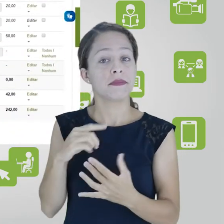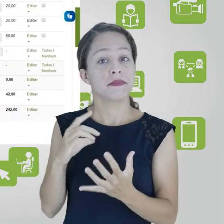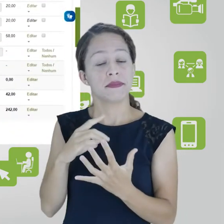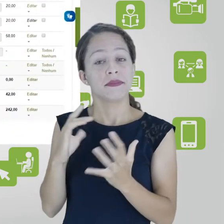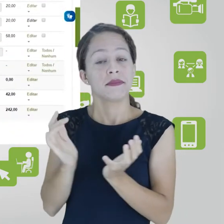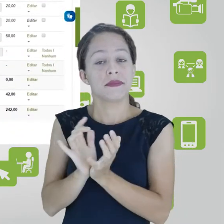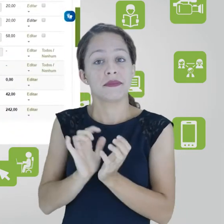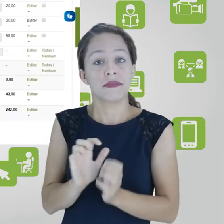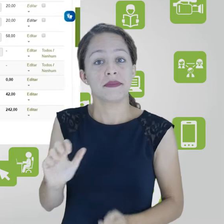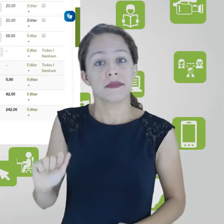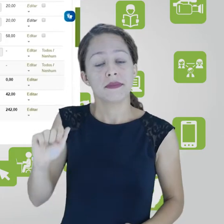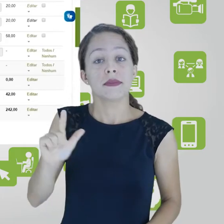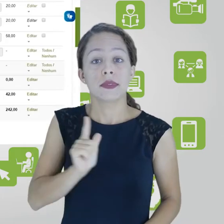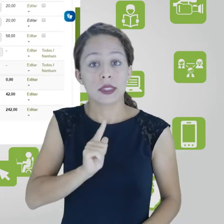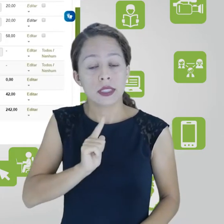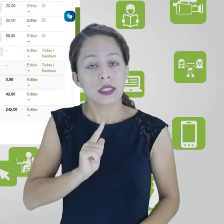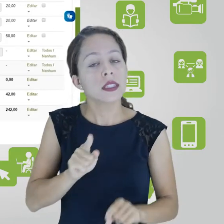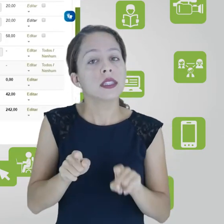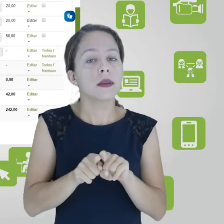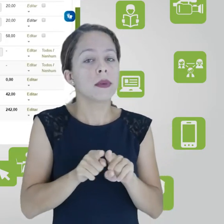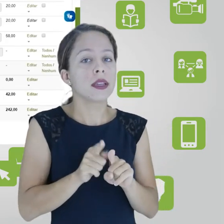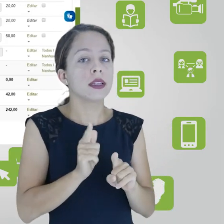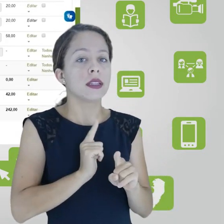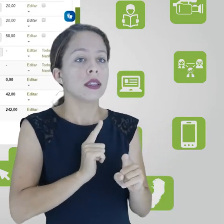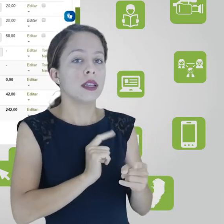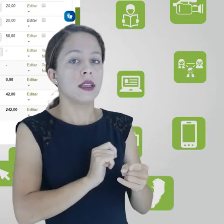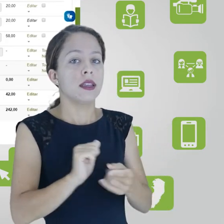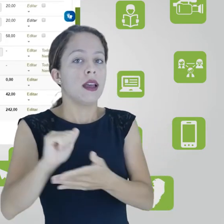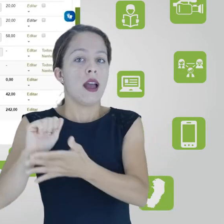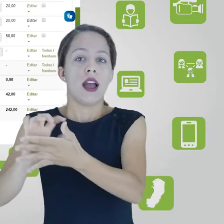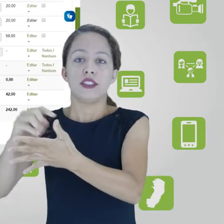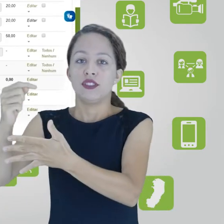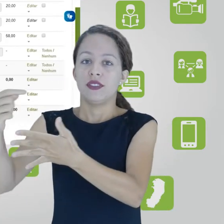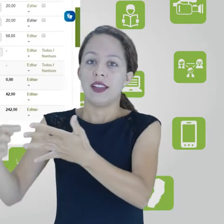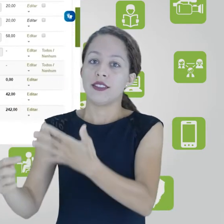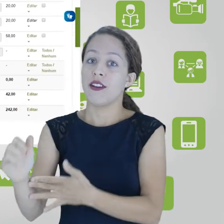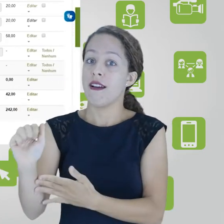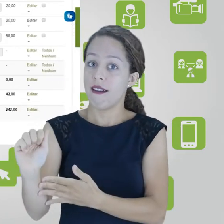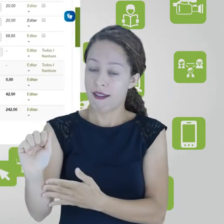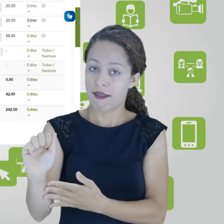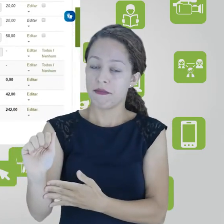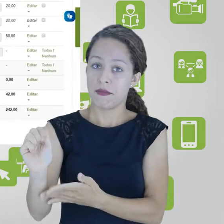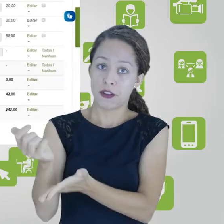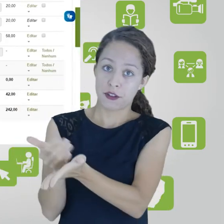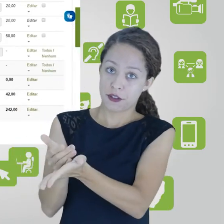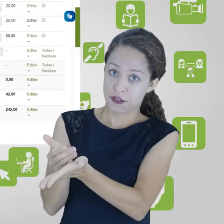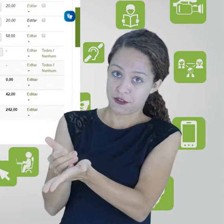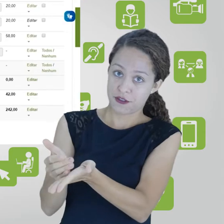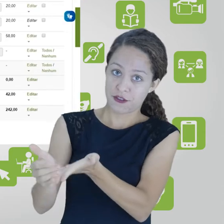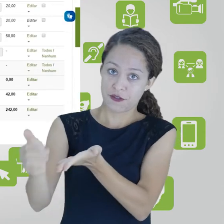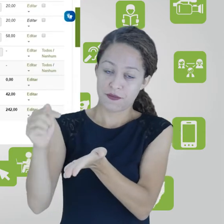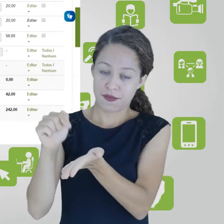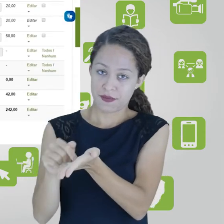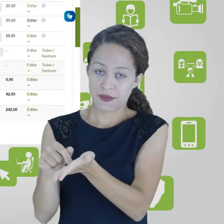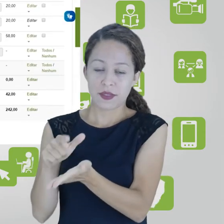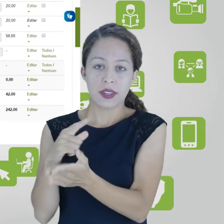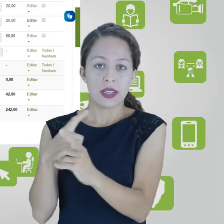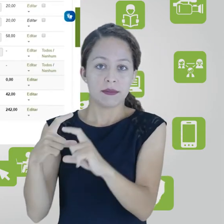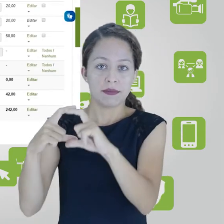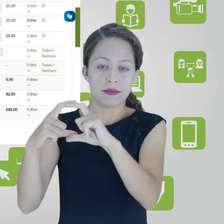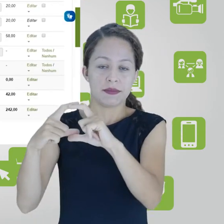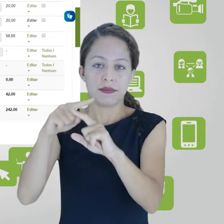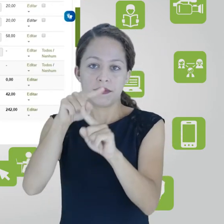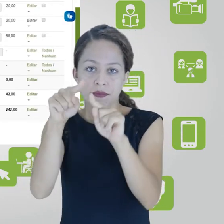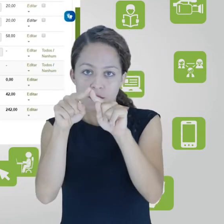só que legal. A gente já tem a categoria etapa A e dentro tem uma categoria chamada atividades A. Olha, atividades